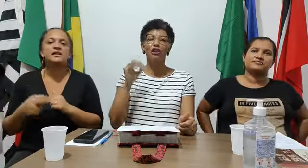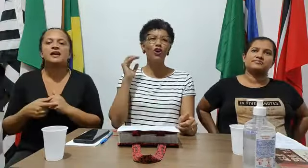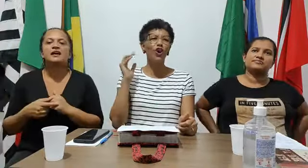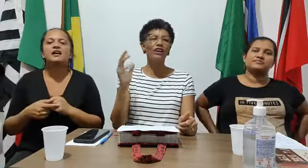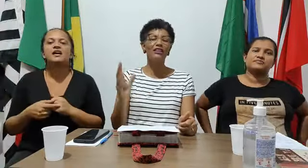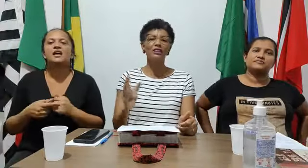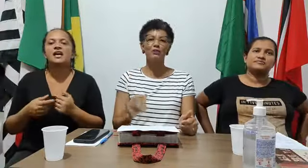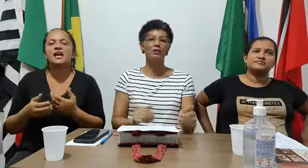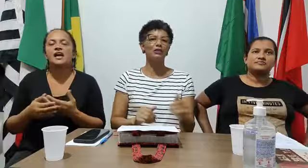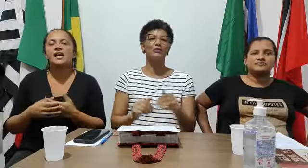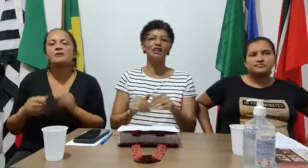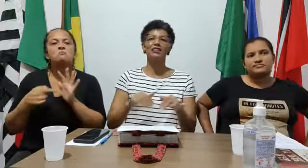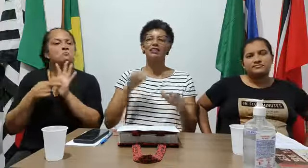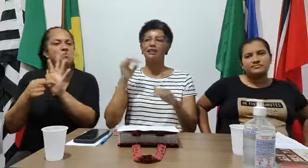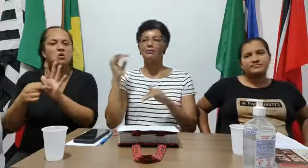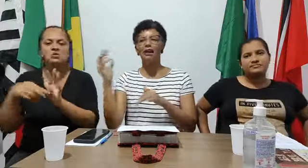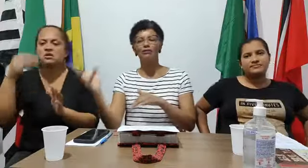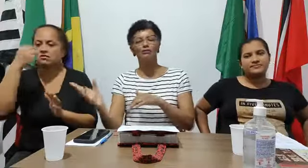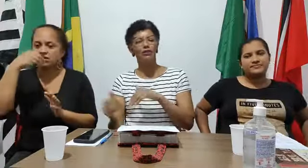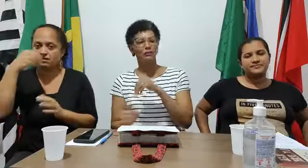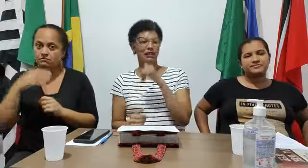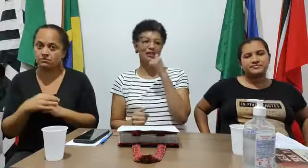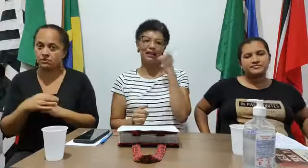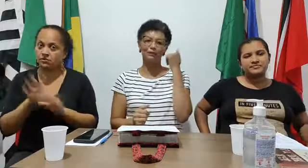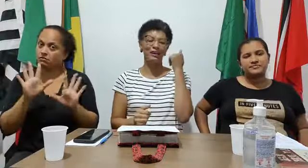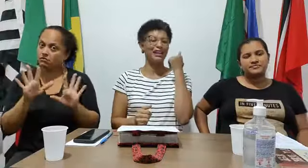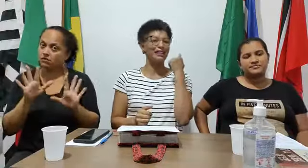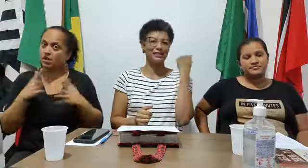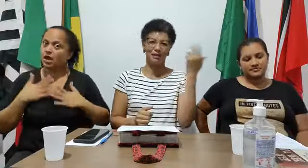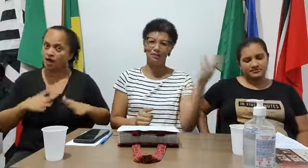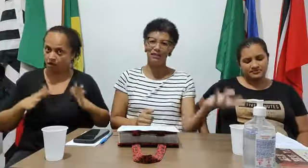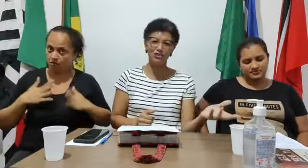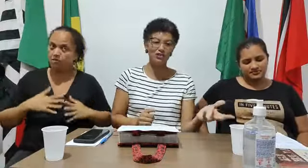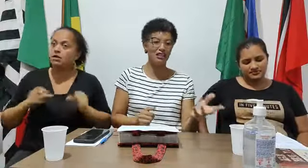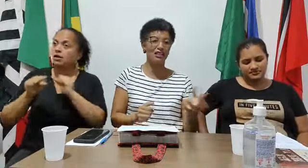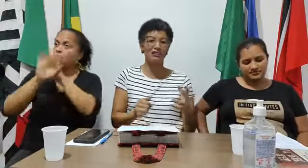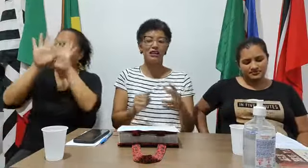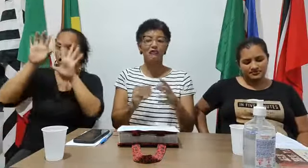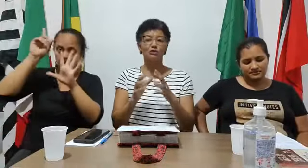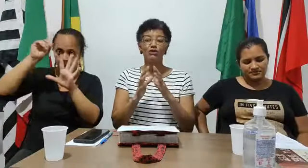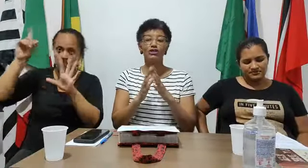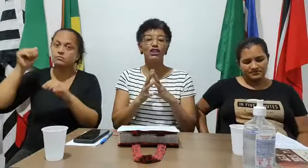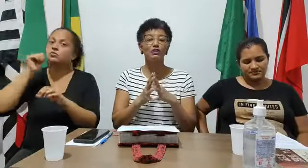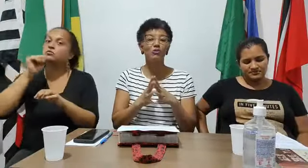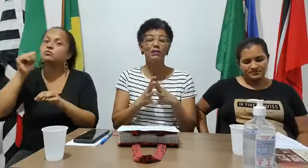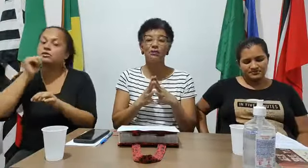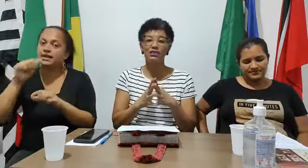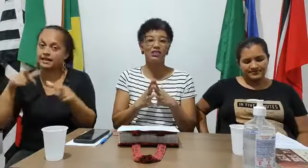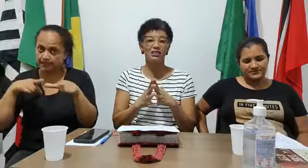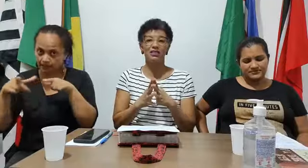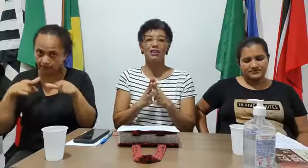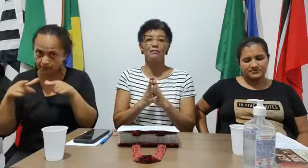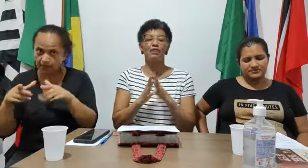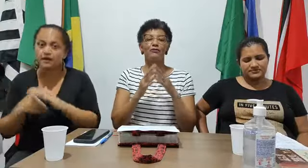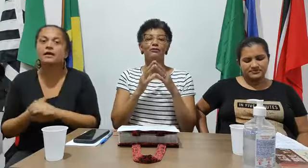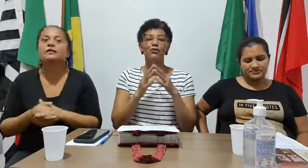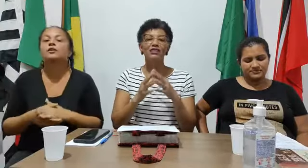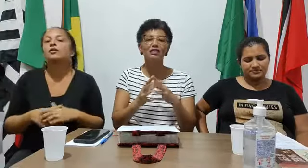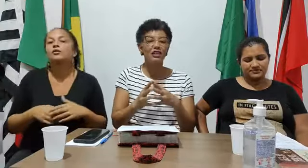Então, glória a Deus pelas mulheres que trabalham fora, por aquelas que trabalham dentro de casa, mas o que você nunca pode